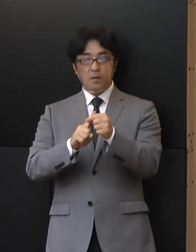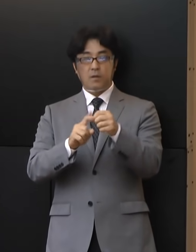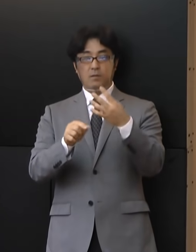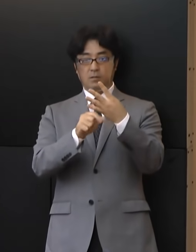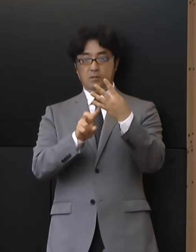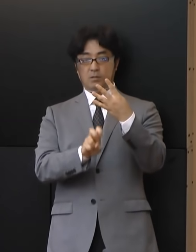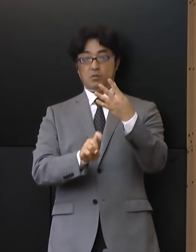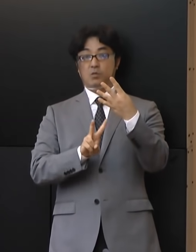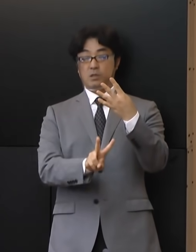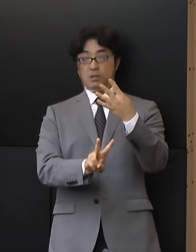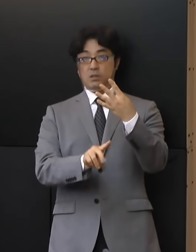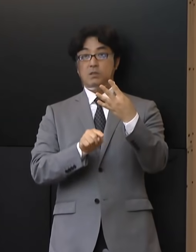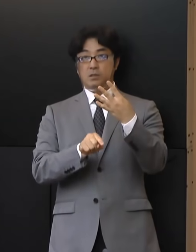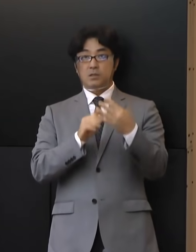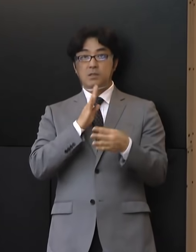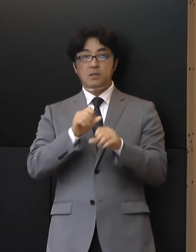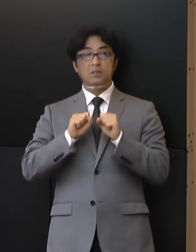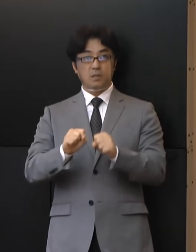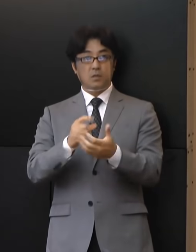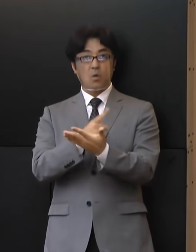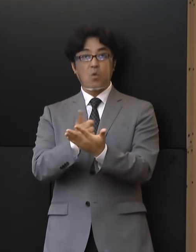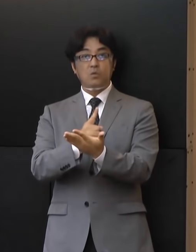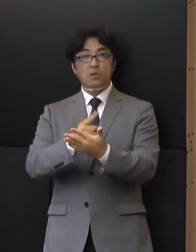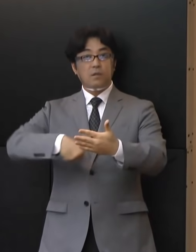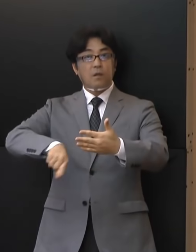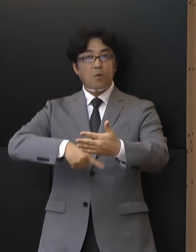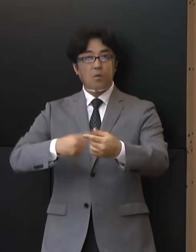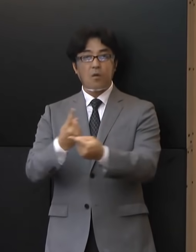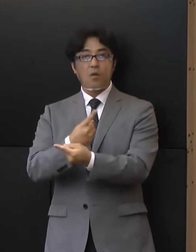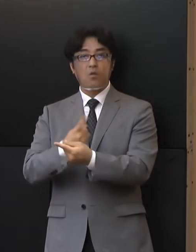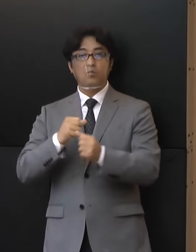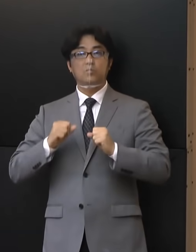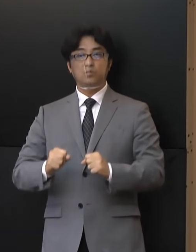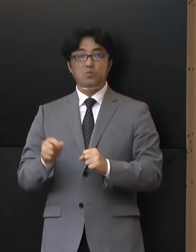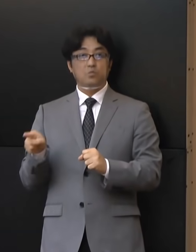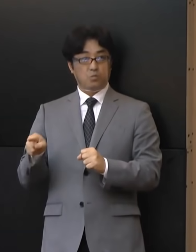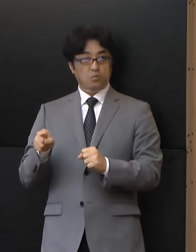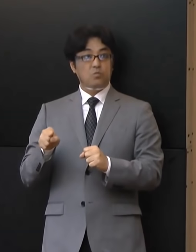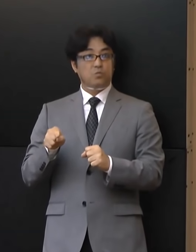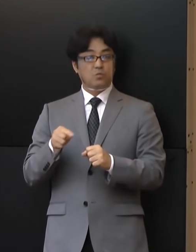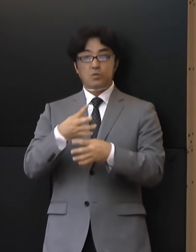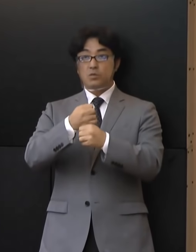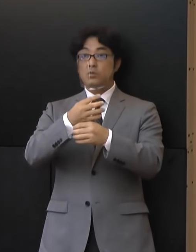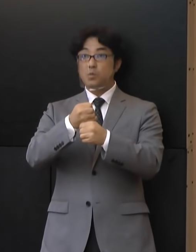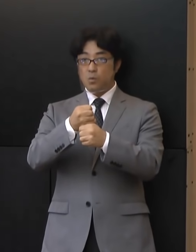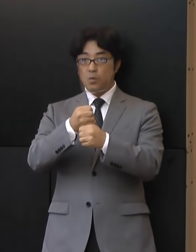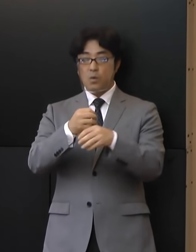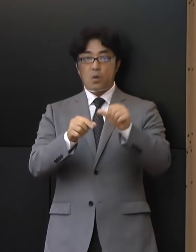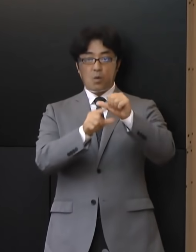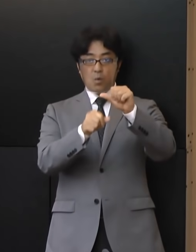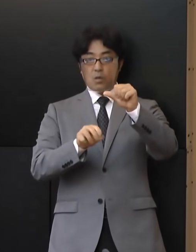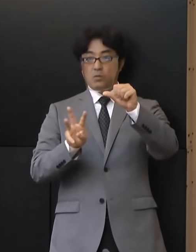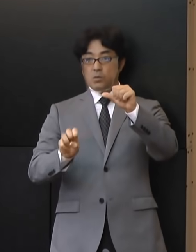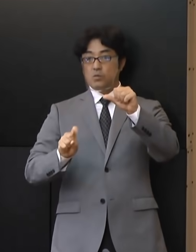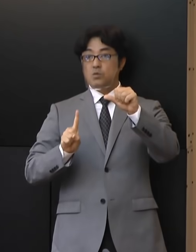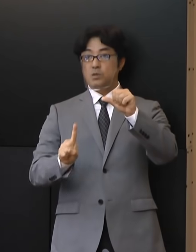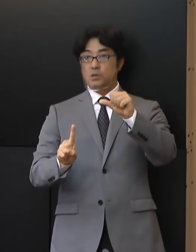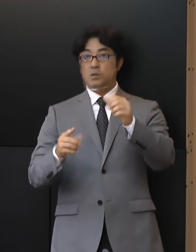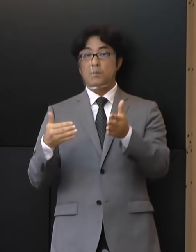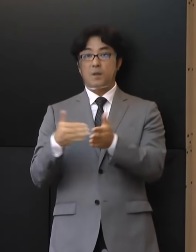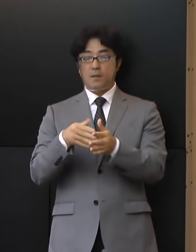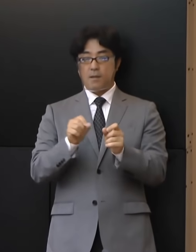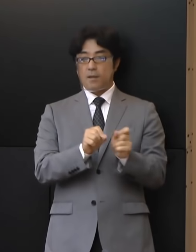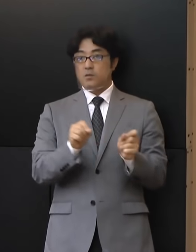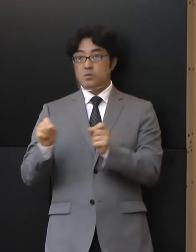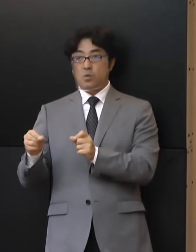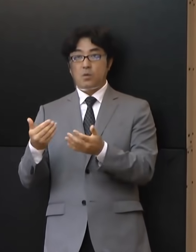した沖縄県実施方針を変更し、措置の実施期間を5月31日まで延長することとい